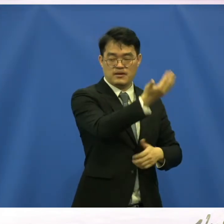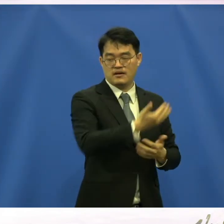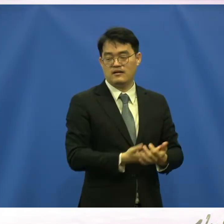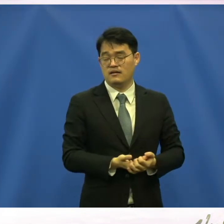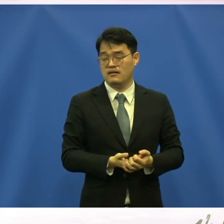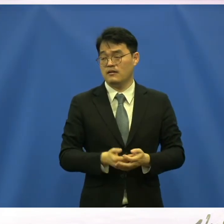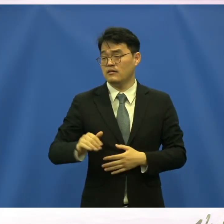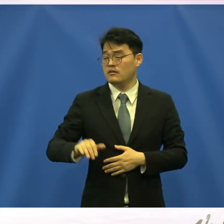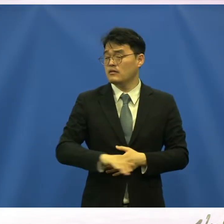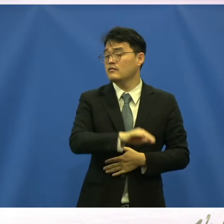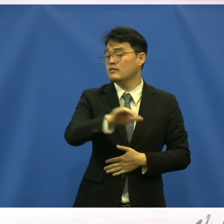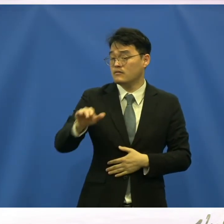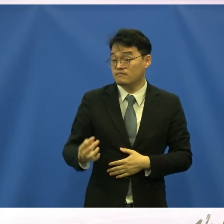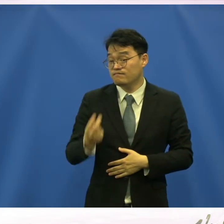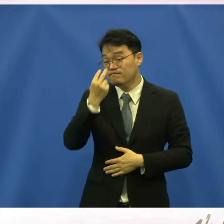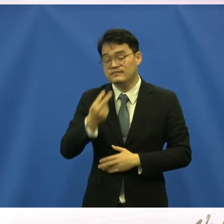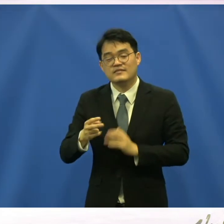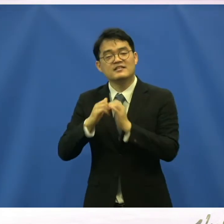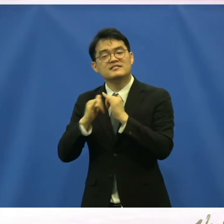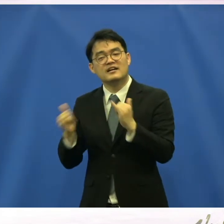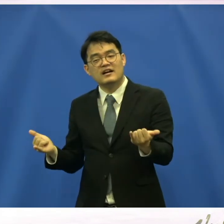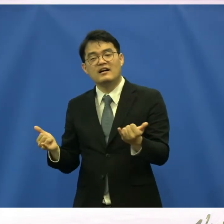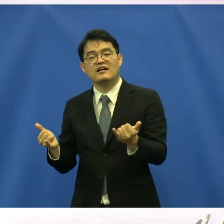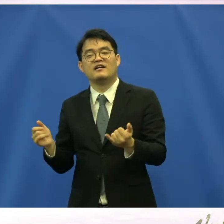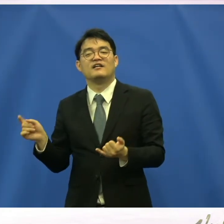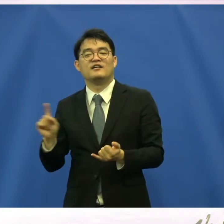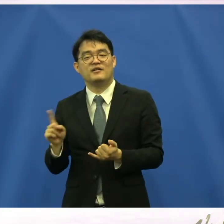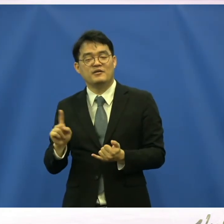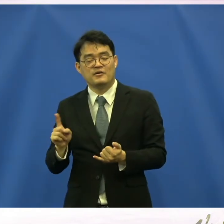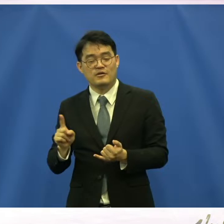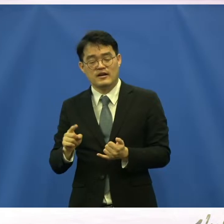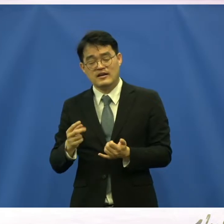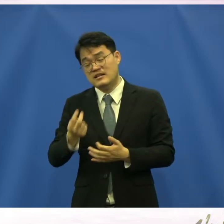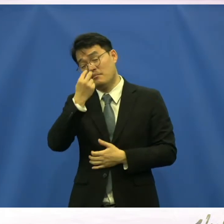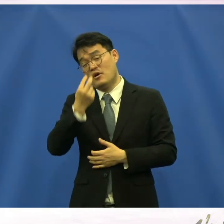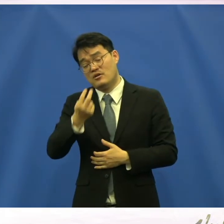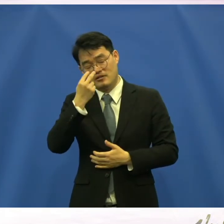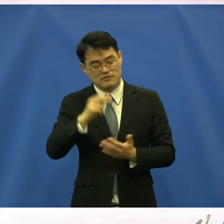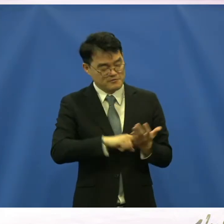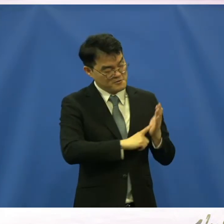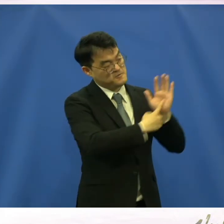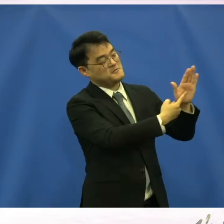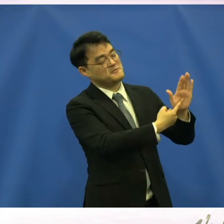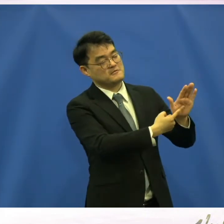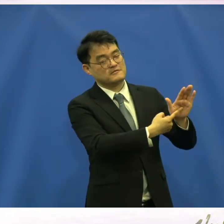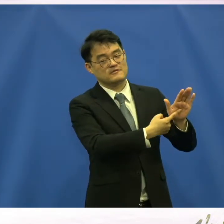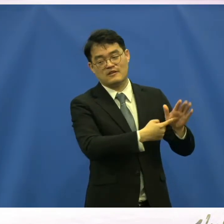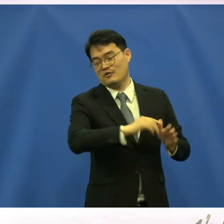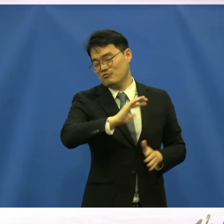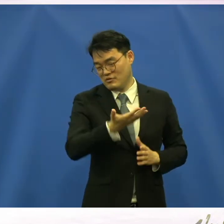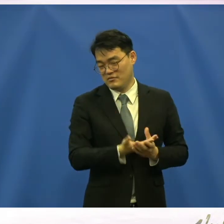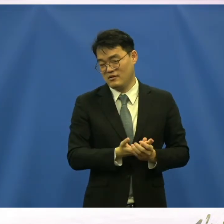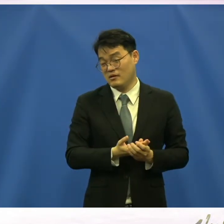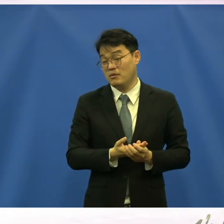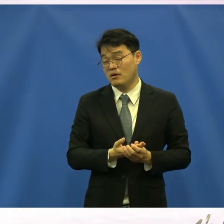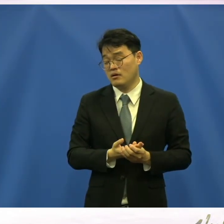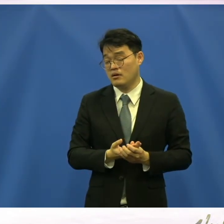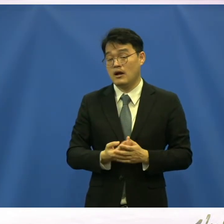죽음에 넘겨지면 예수의 생명이 또한 우리 죽을 육체에 나타나게 하려 함이라. 그런즉 사망은 우리